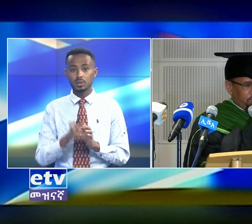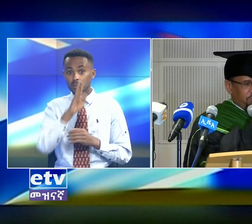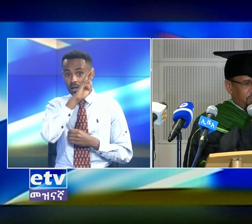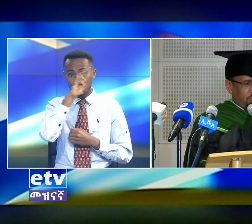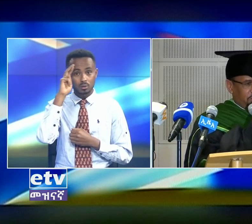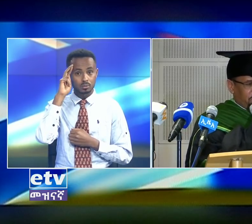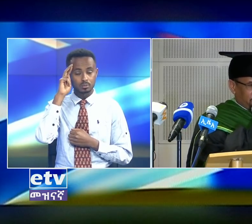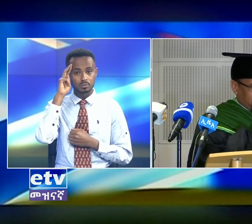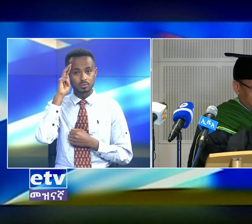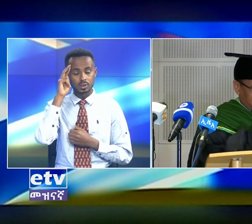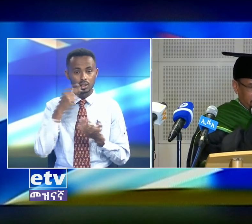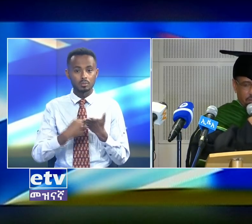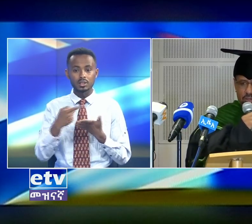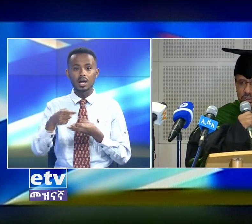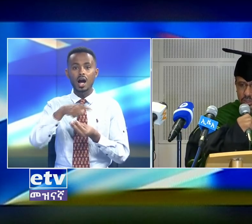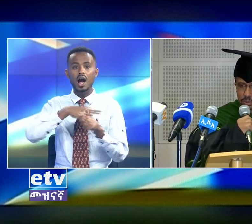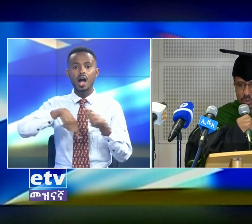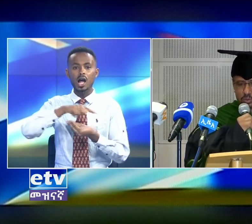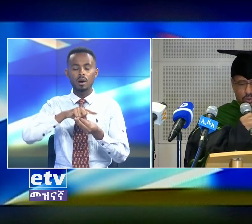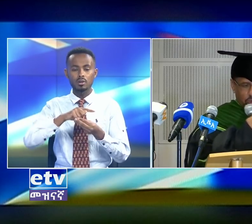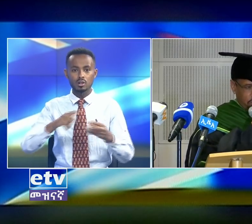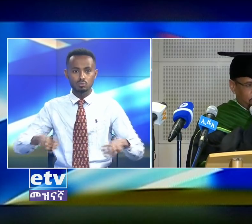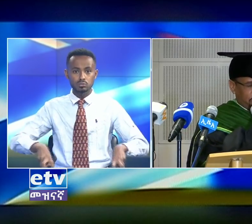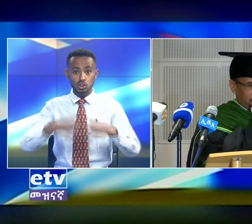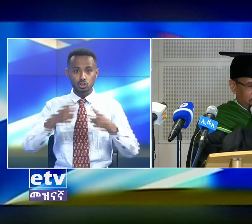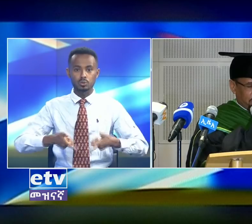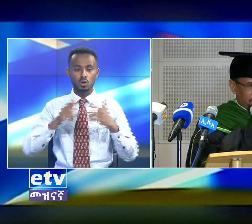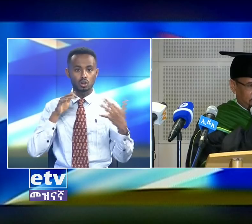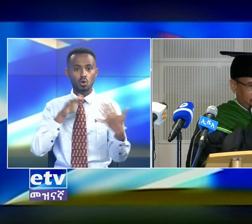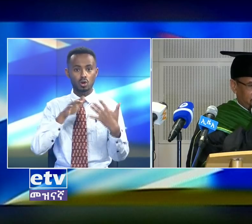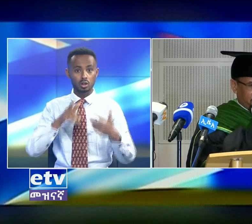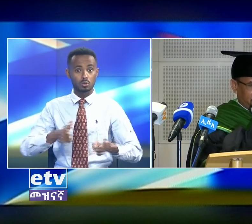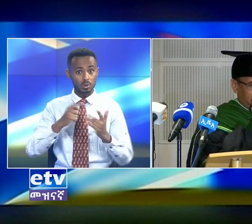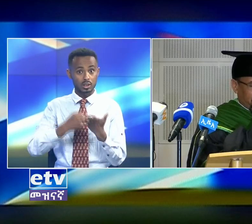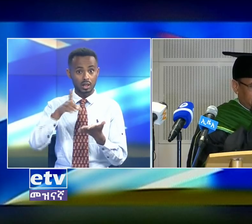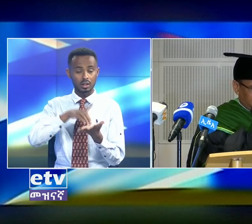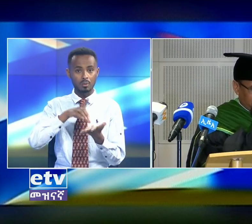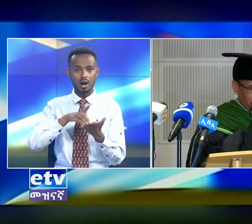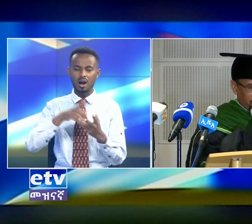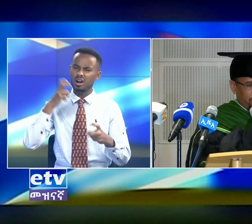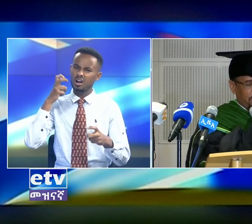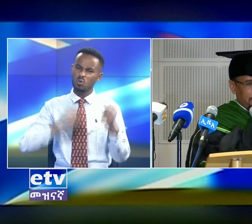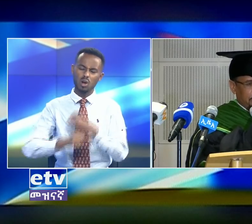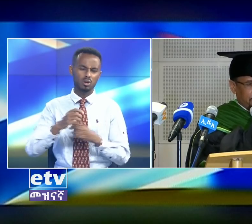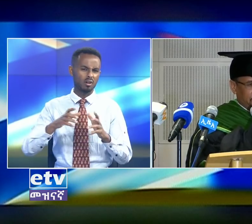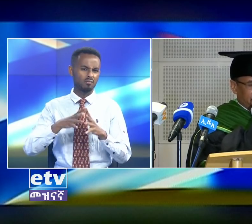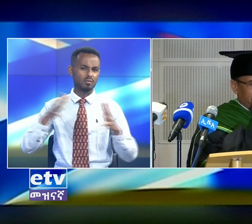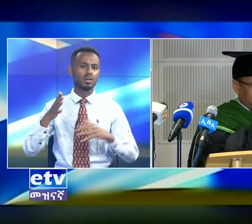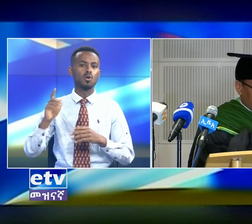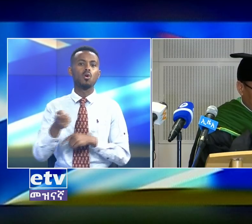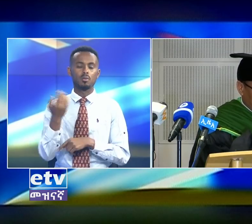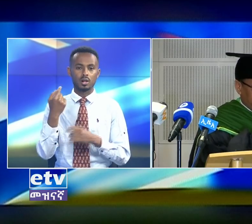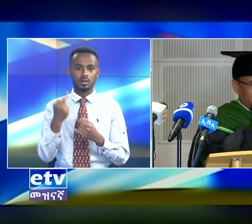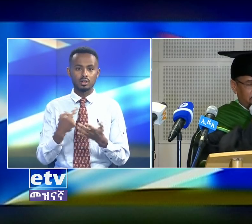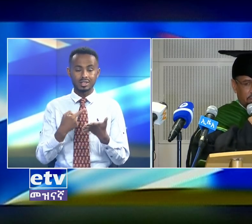ምክንያቱም በዚህ አካባቢ ግጭት ቢሆን ጦርነት ቢኖር በዚህ ከተማ አደጋው ይሰፋ ይሆን ነበር።